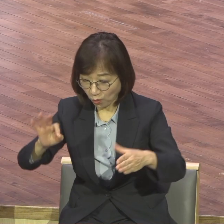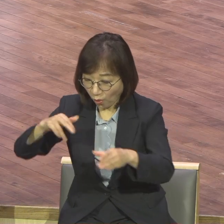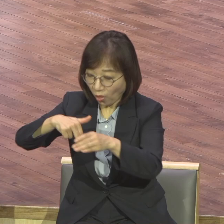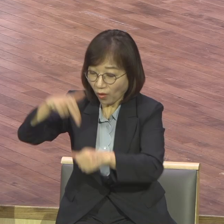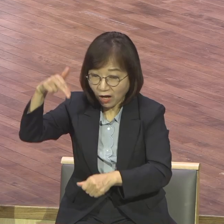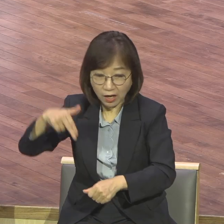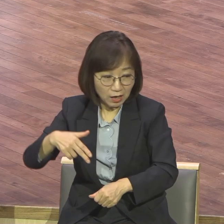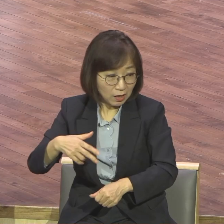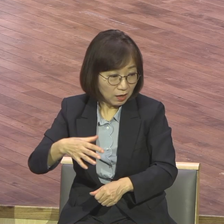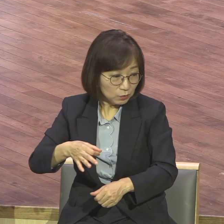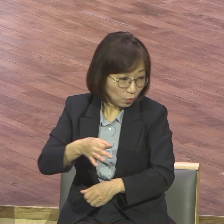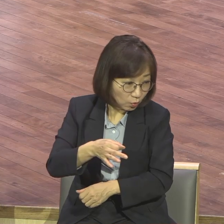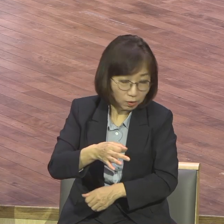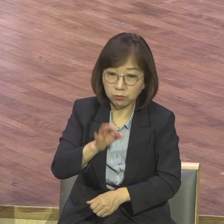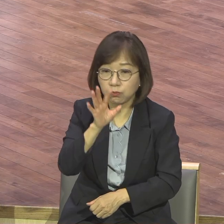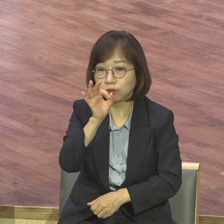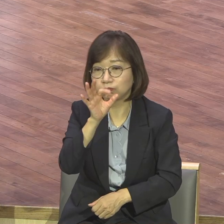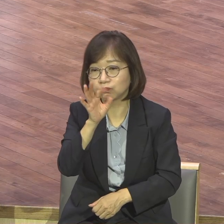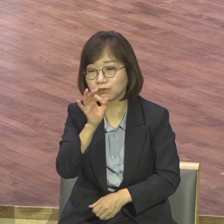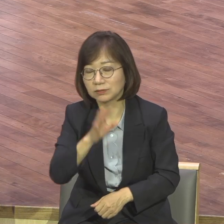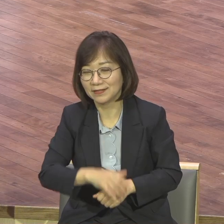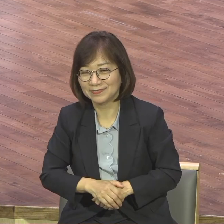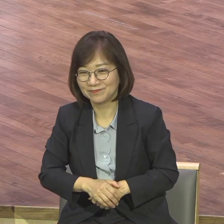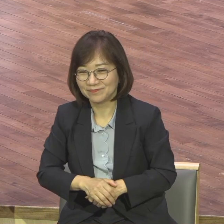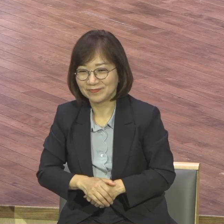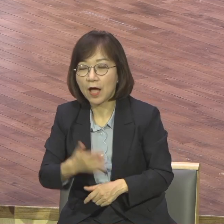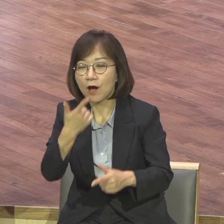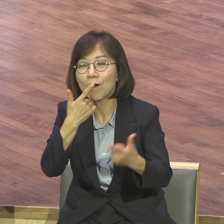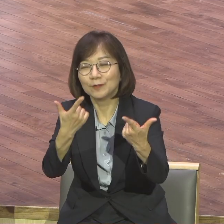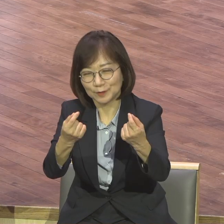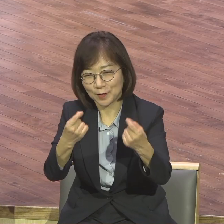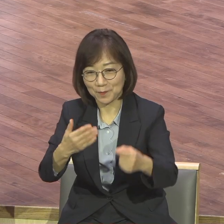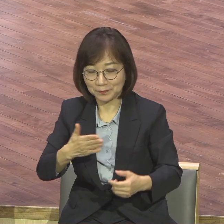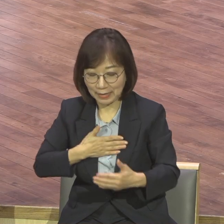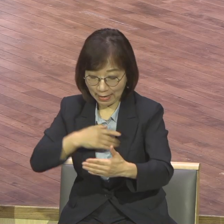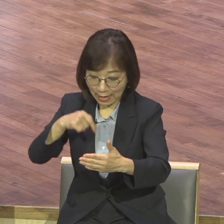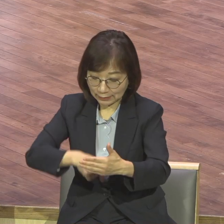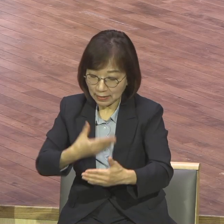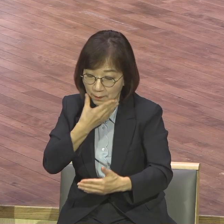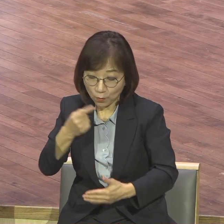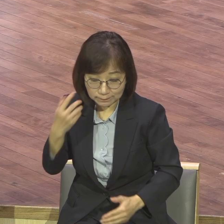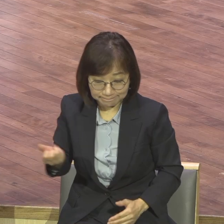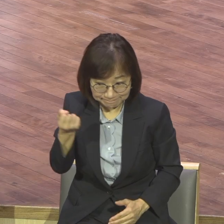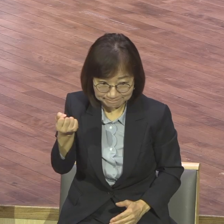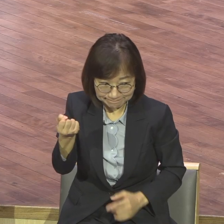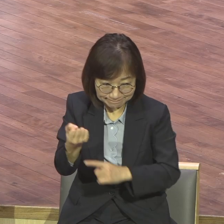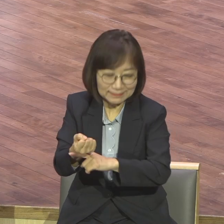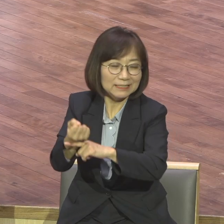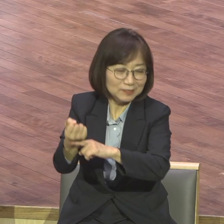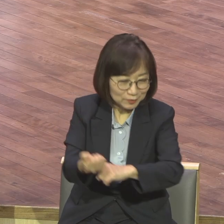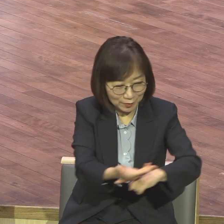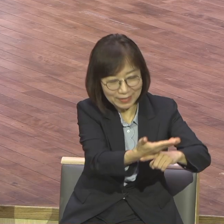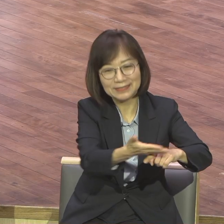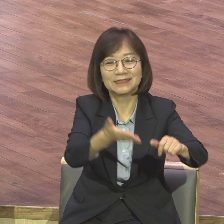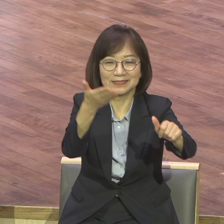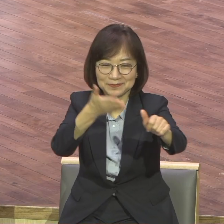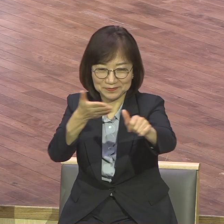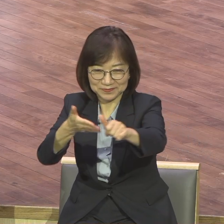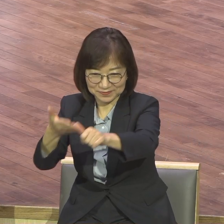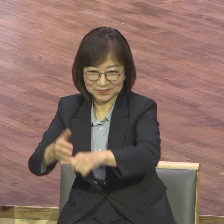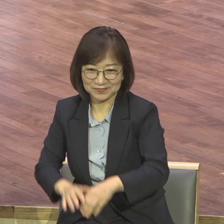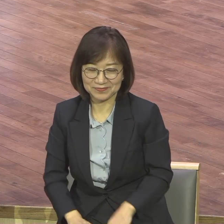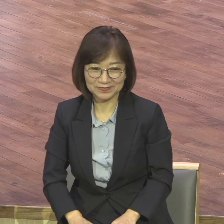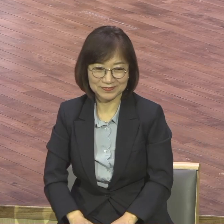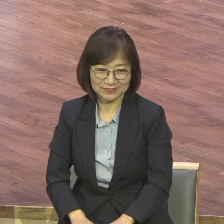없는데 여러분 속에 복음 있다고 하면 복음 말할 수 있길 바랍니다. 내게 있는 것으로 내게 주노니